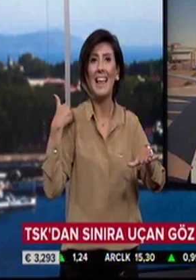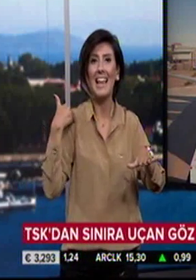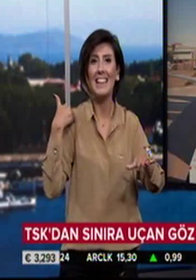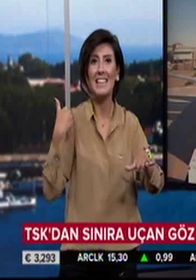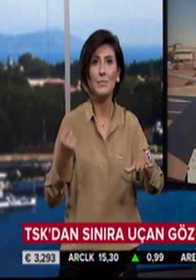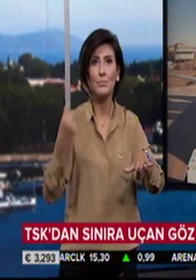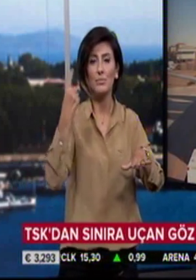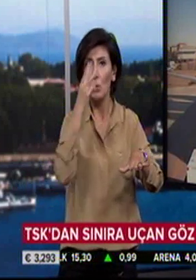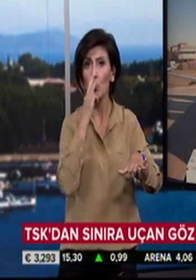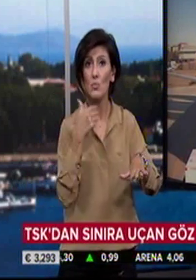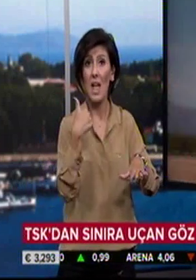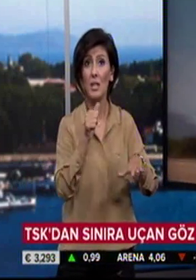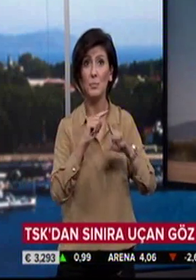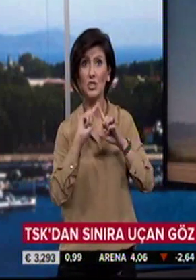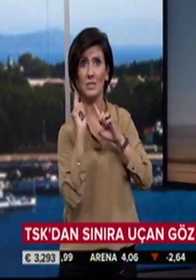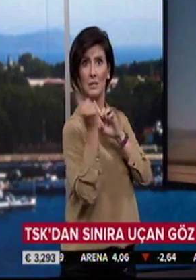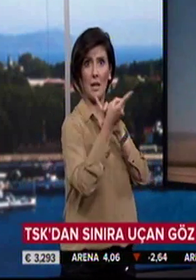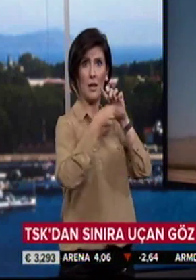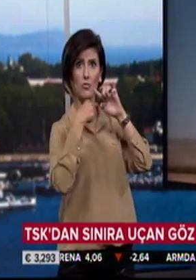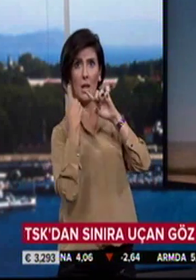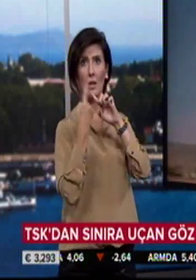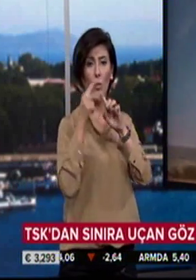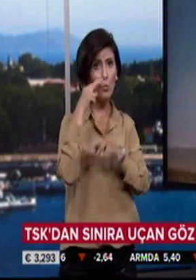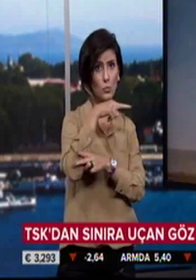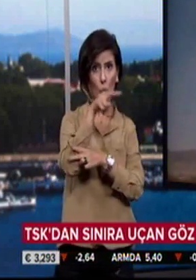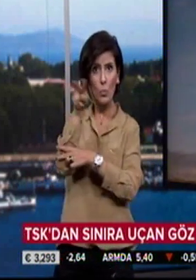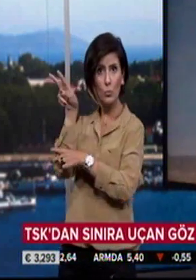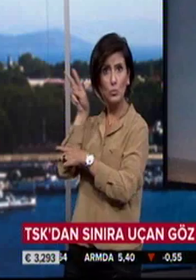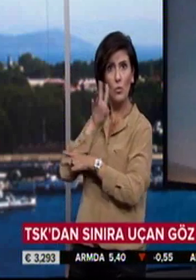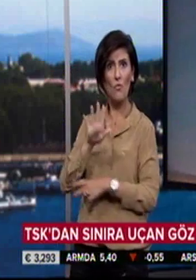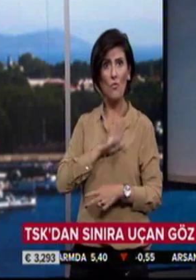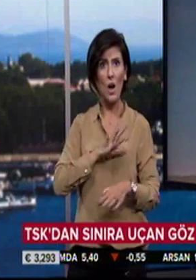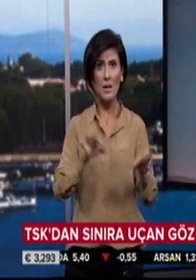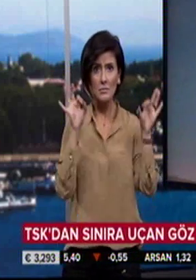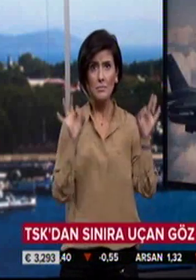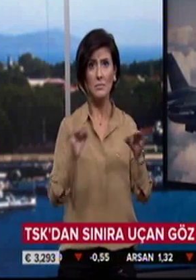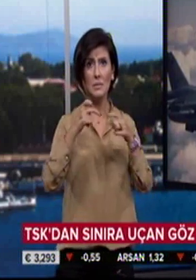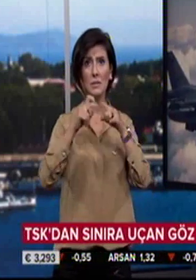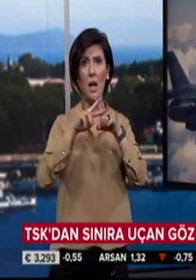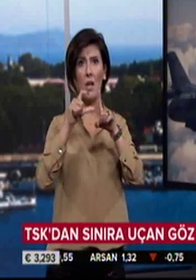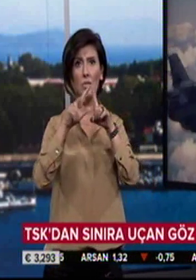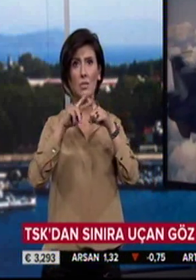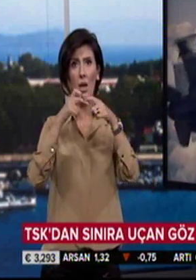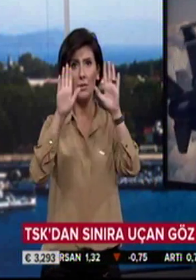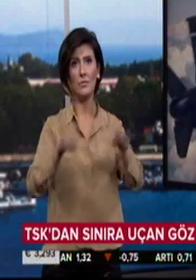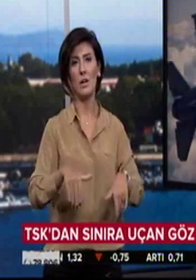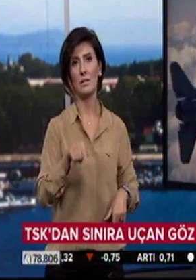yeni nesil 360 derecelik görüş açısına sahip sabit bir radar